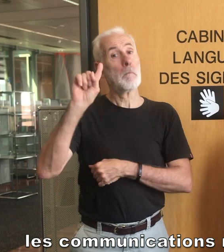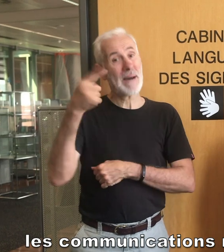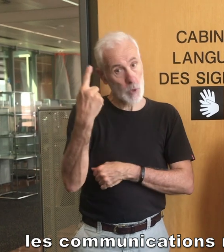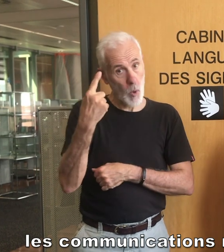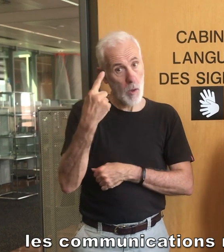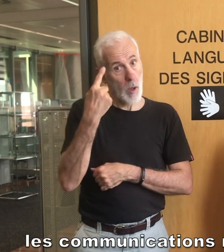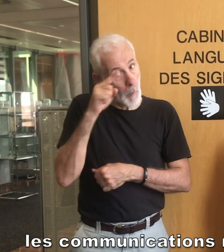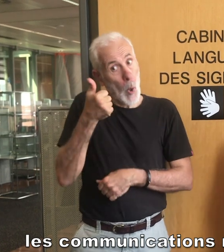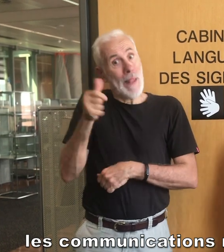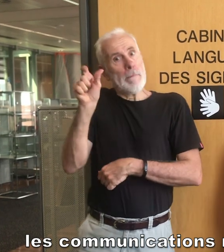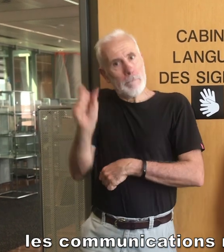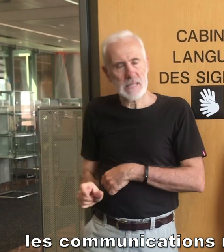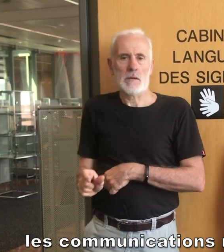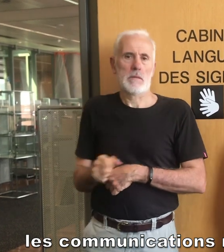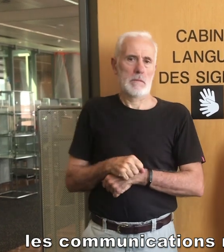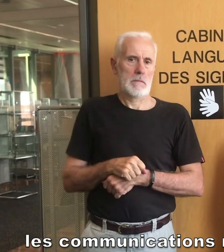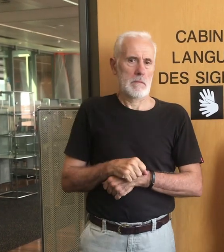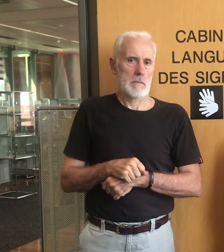personne.